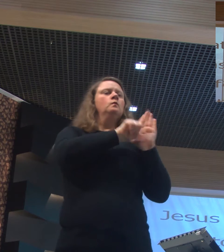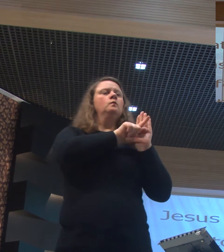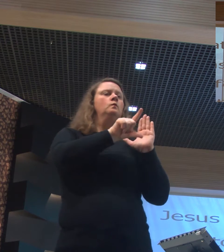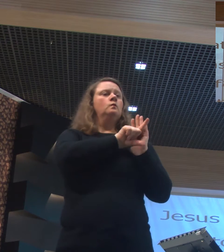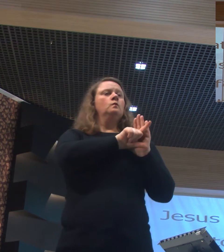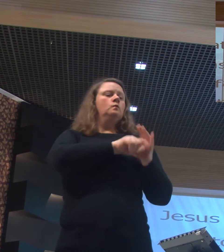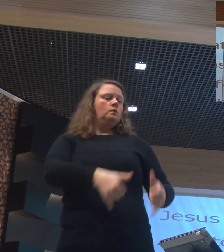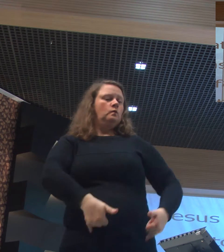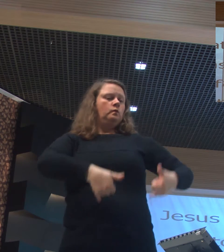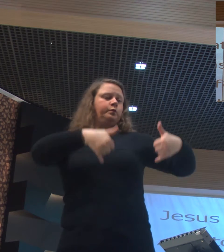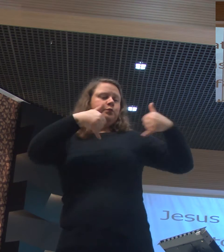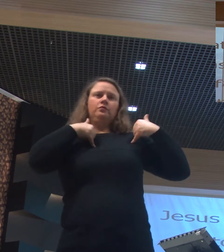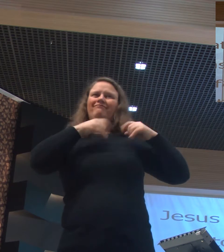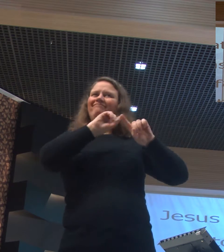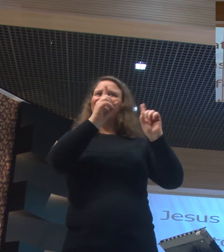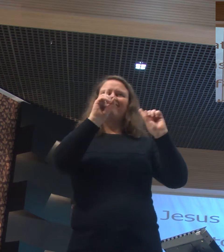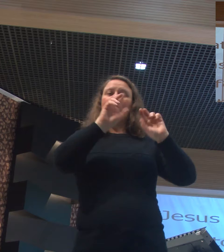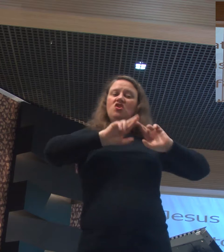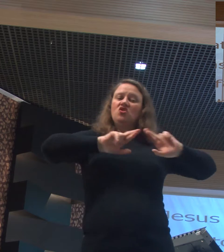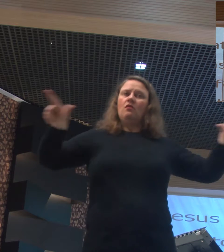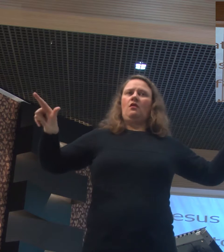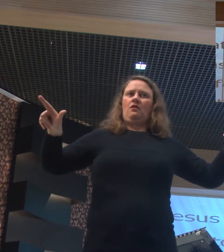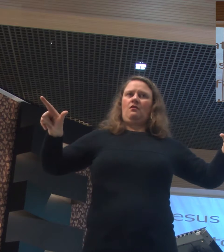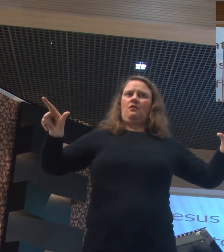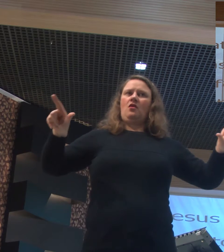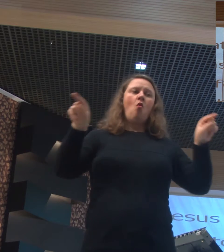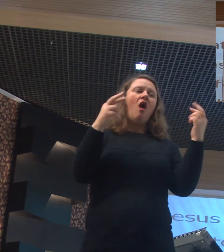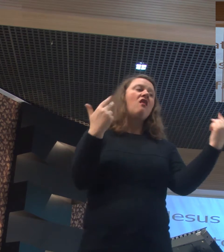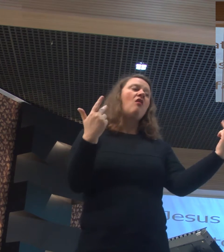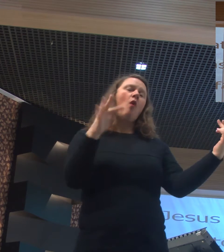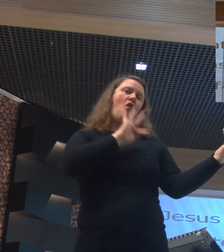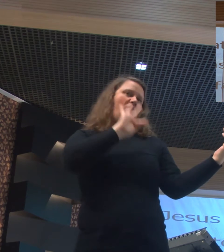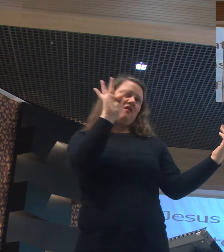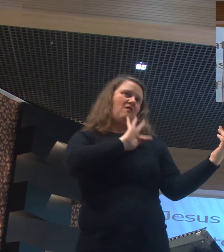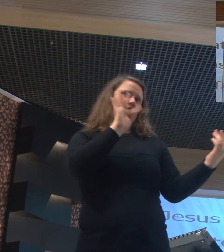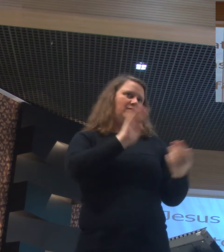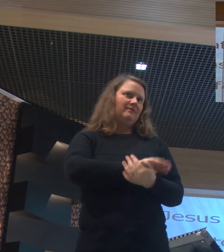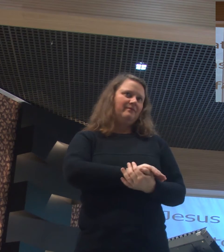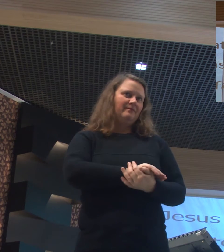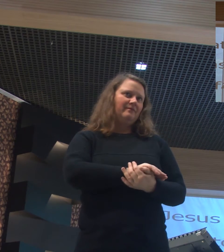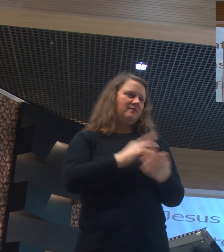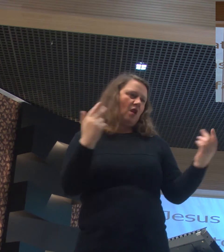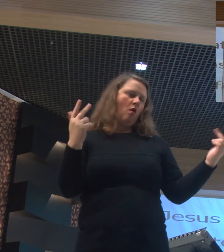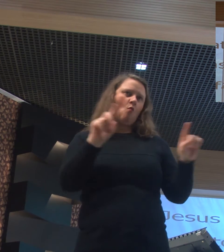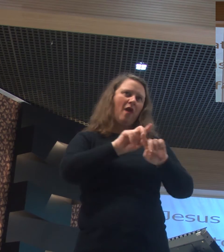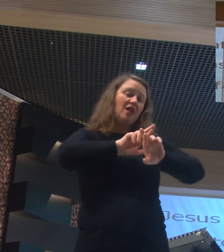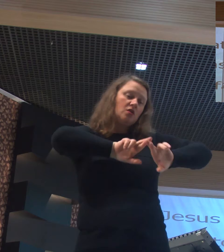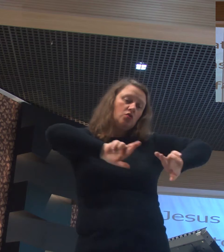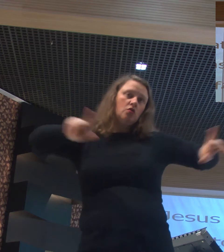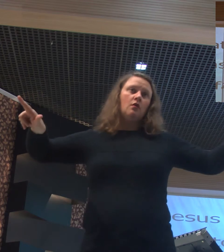como faziam os fariseus e os mestres da religião judaica.